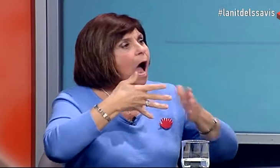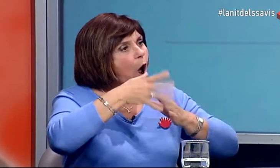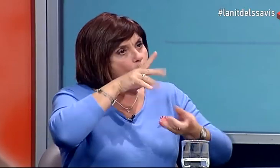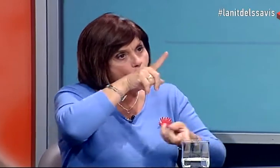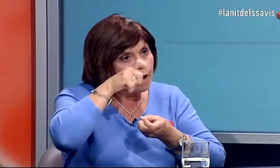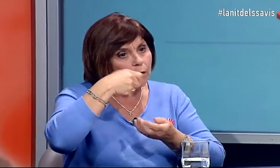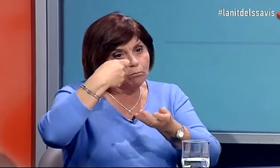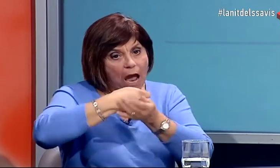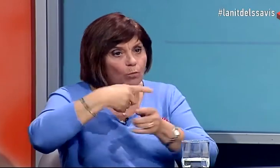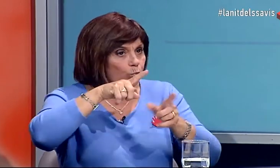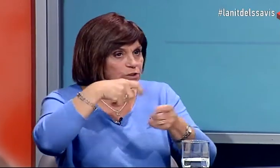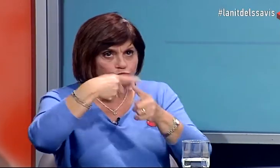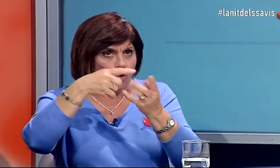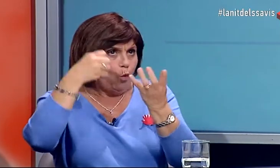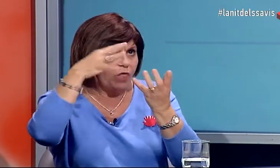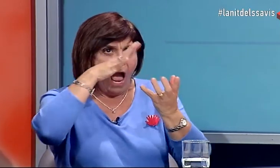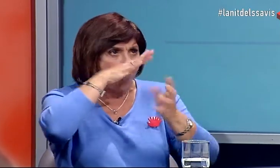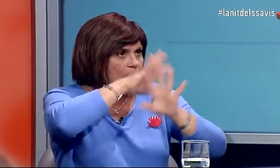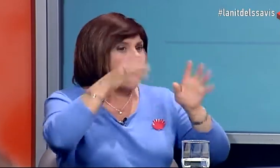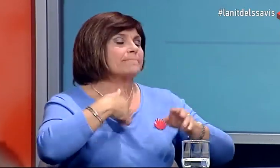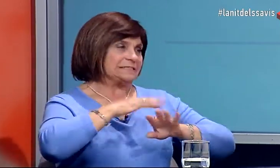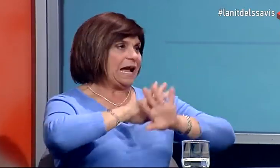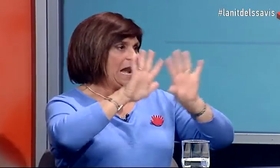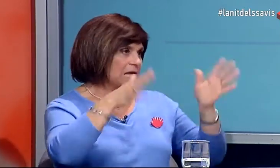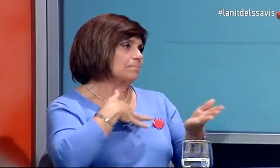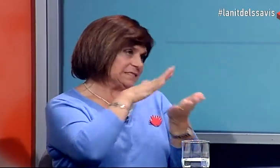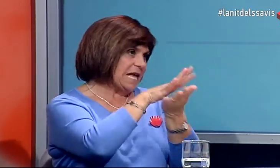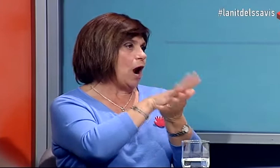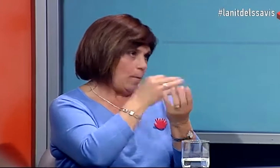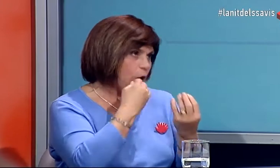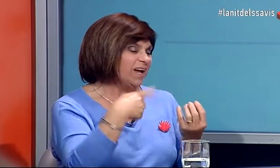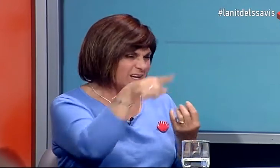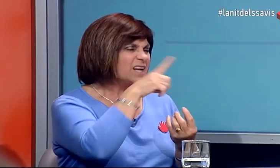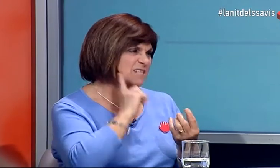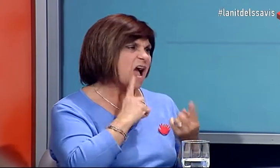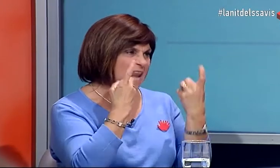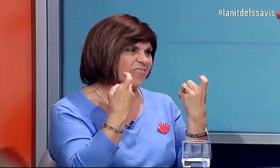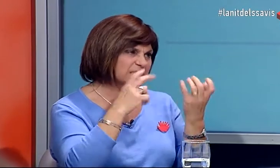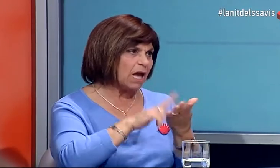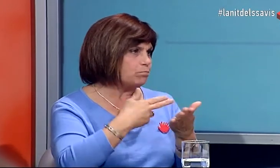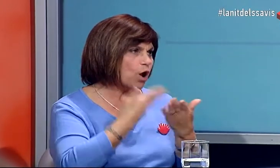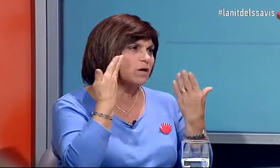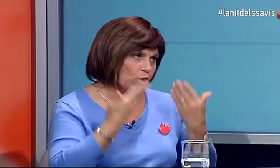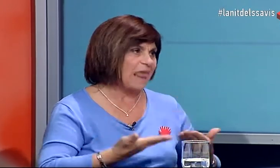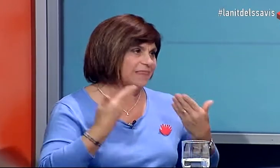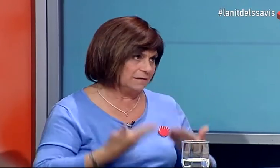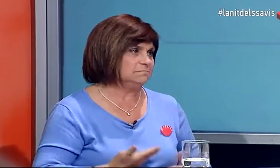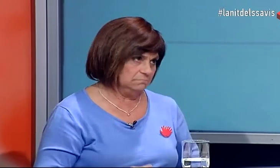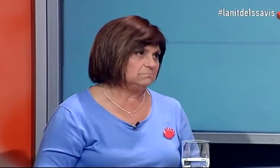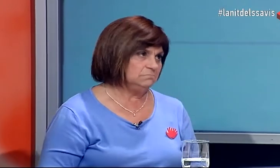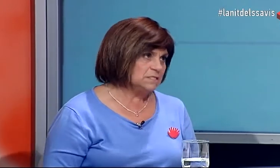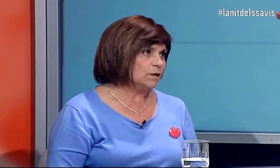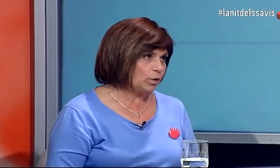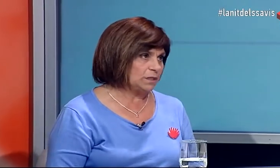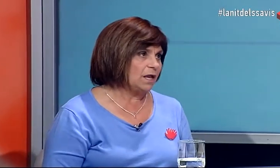que t'estan demandant o explicant en aquella carta, pagues i llavors pots arribar a tindre un problema. Gràcies també a estar associat amb una associació